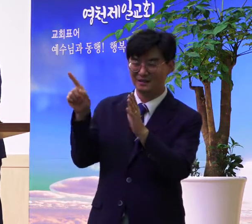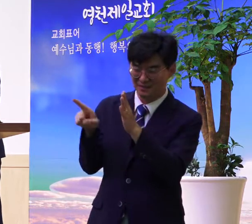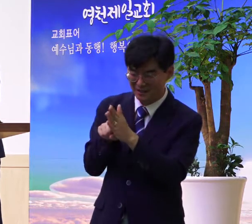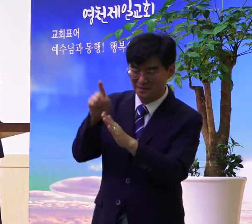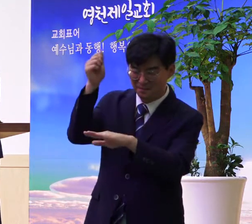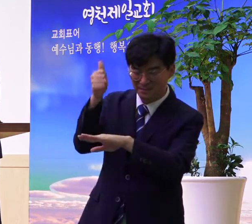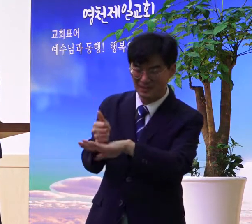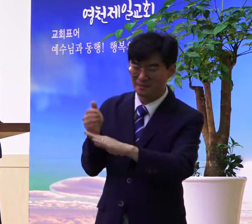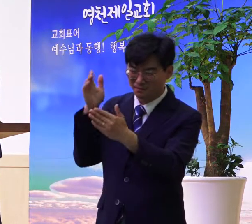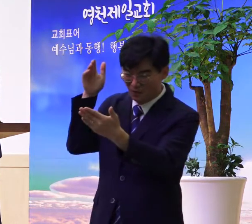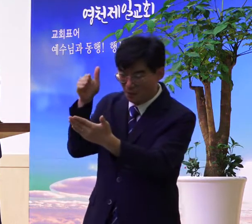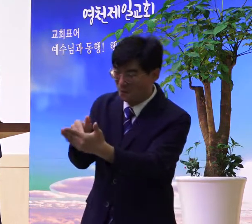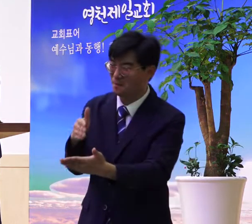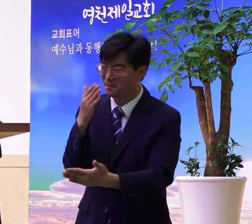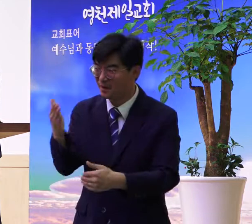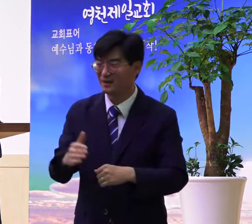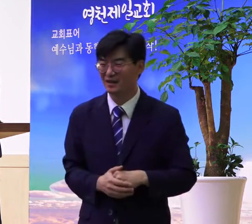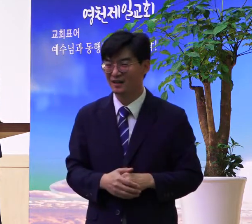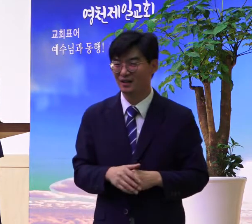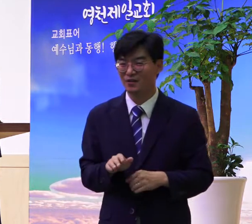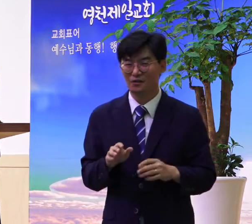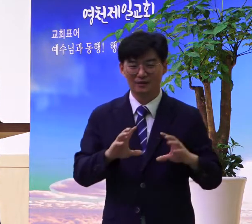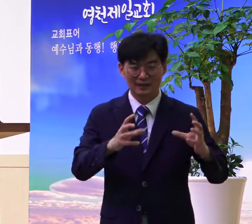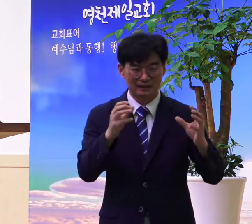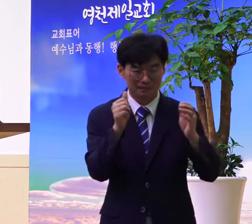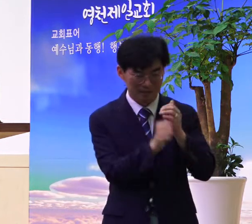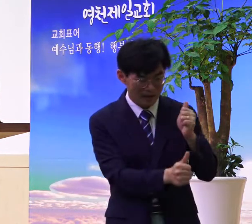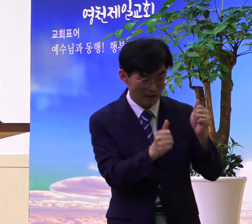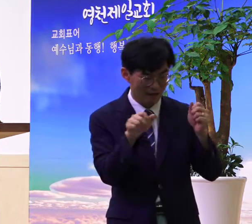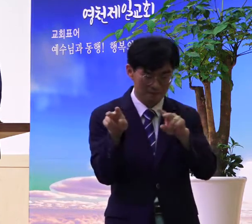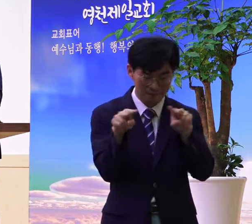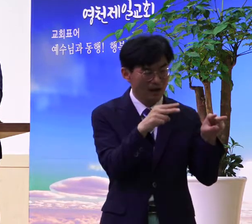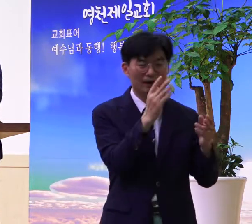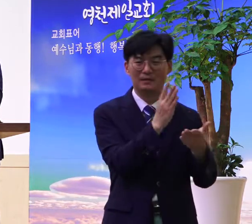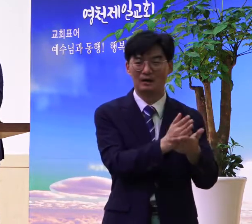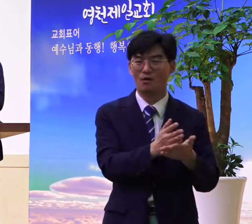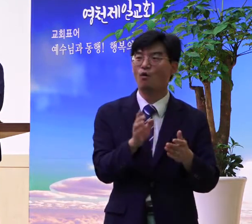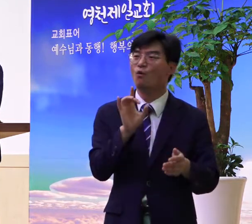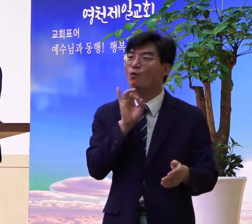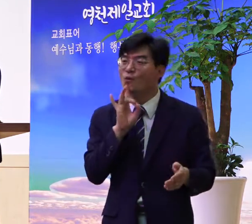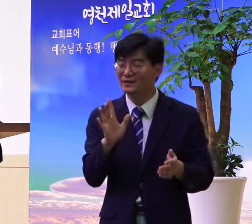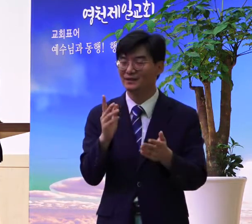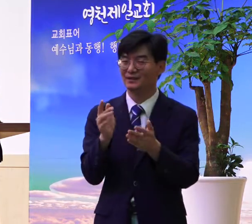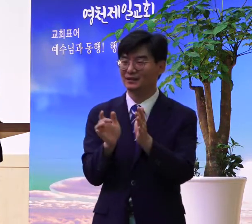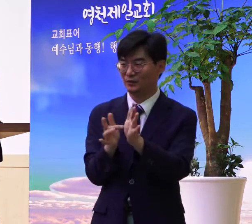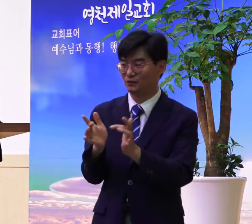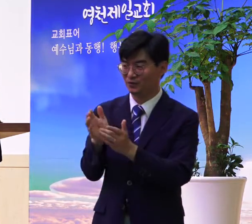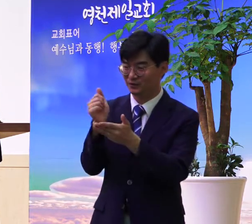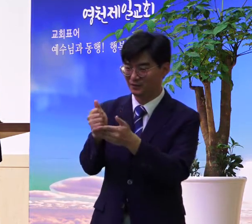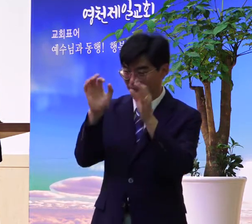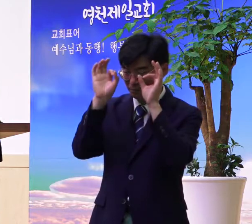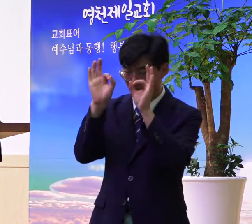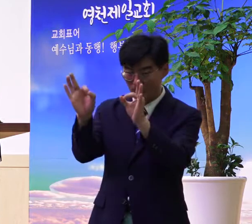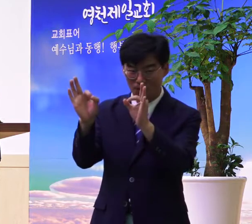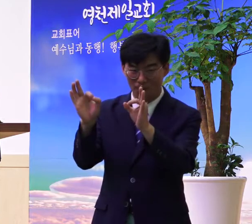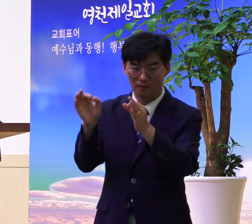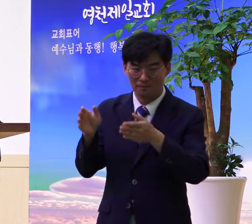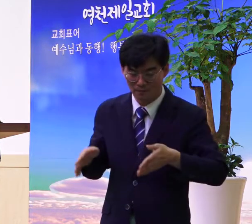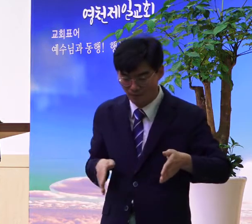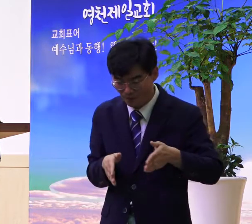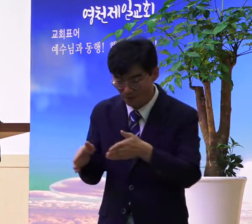여러분, 예수님만이 우리의 길입니다. 오직 예수님만이 여러분의